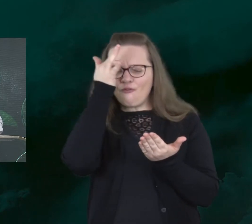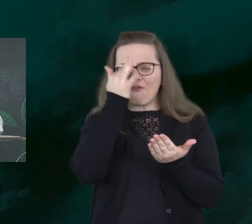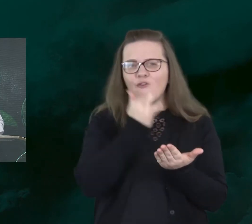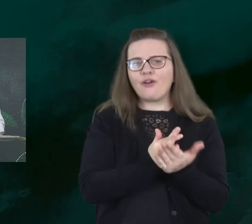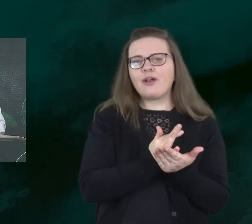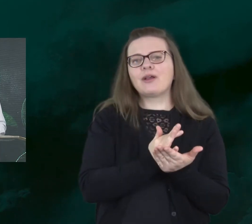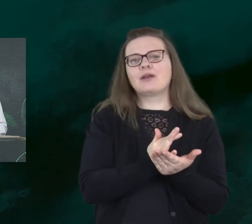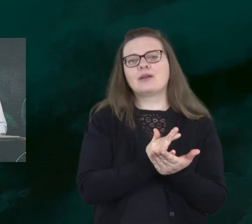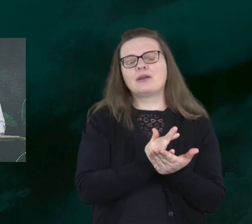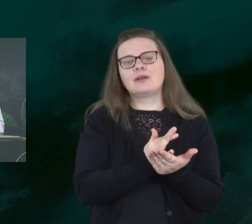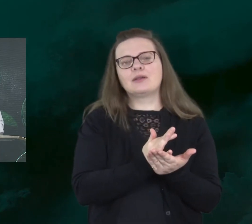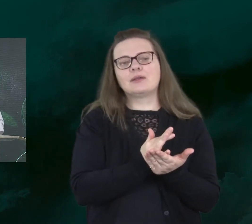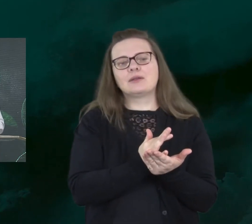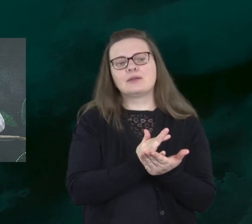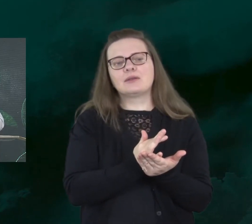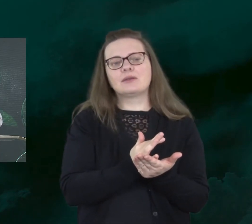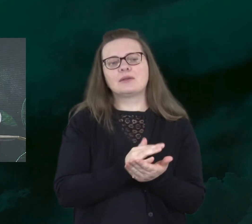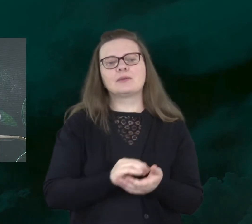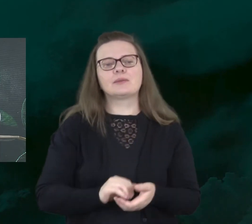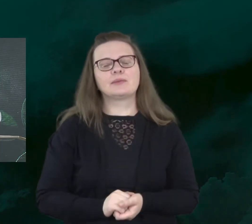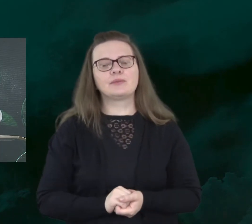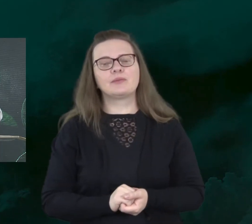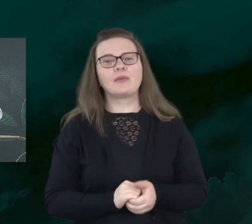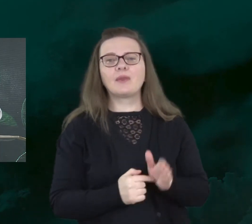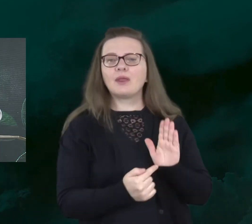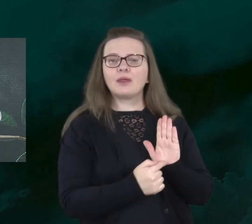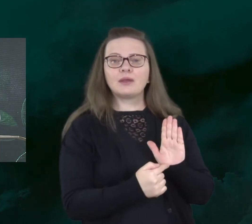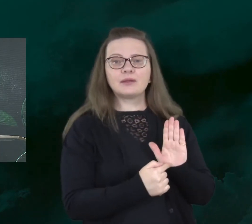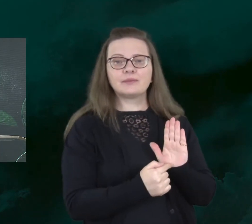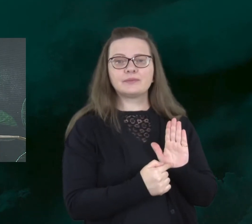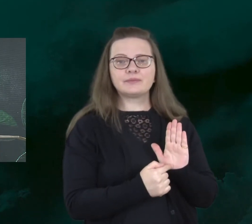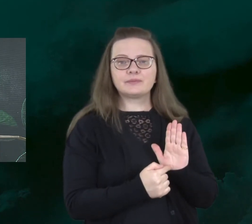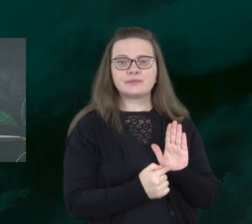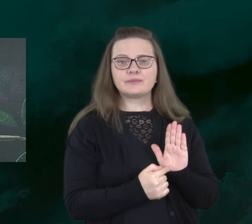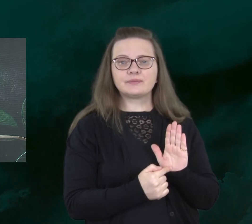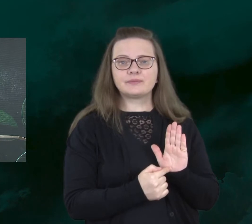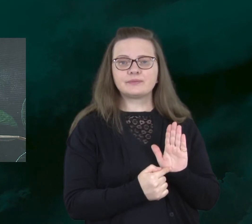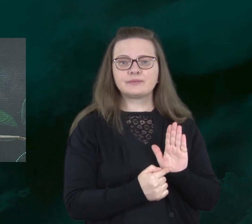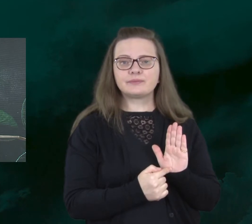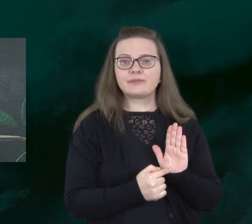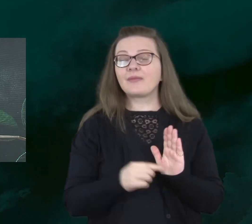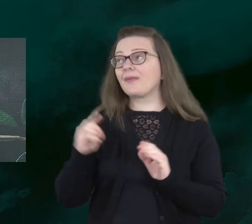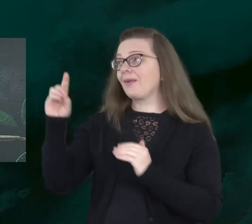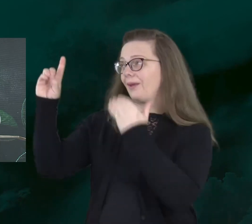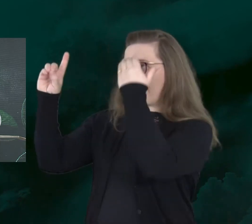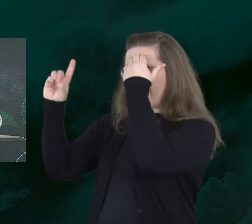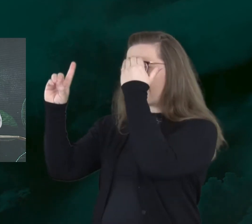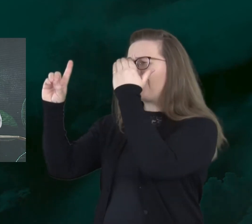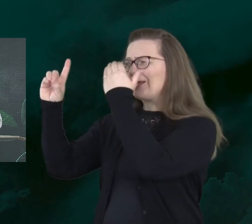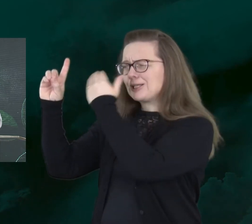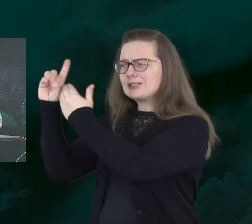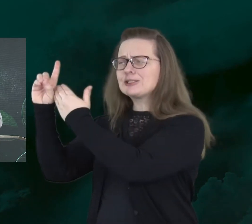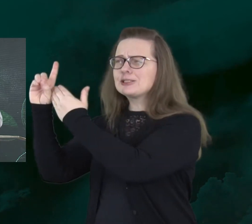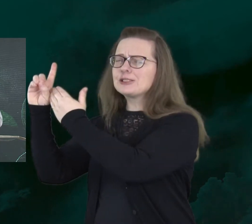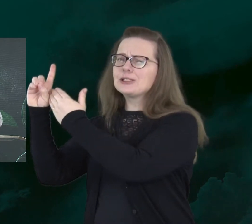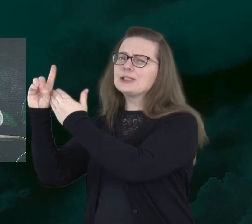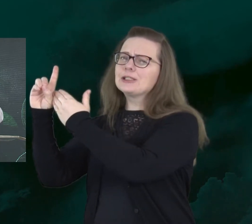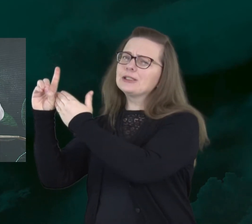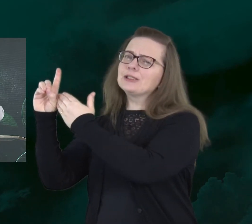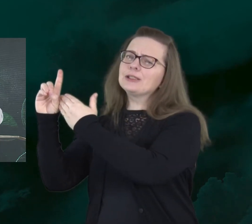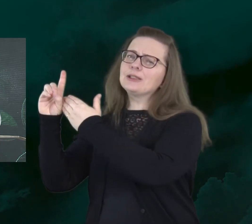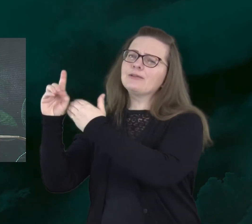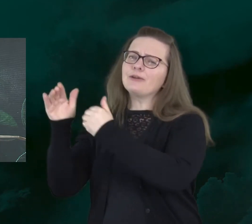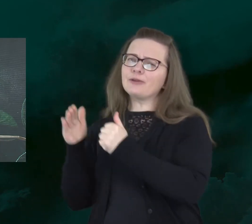20, versículo 20, né, ali diz assim: crede no Senhor vosso Deus e estareis seguros,